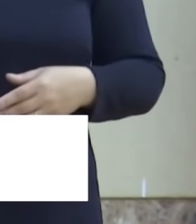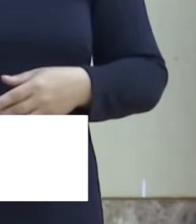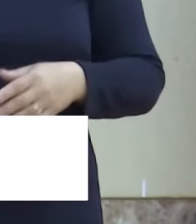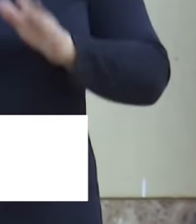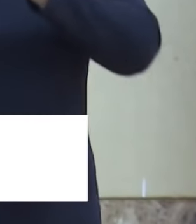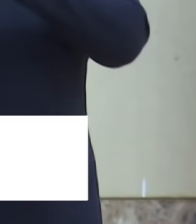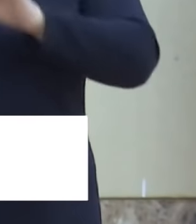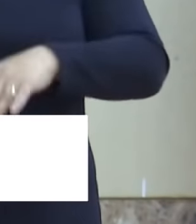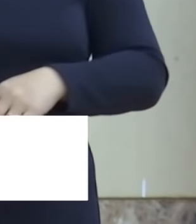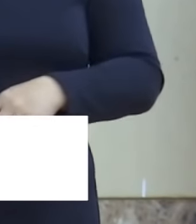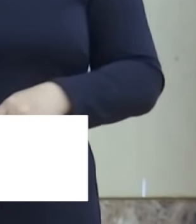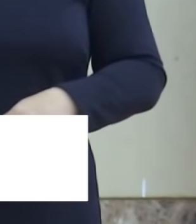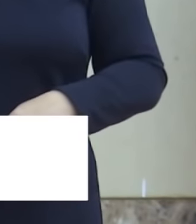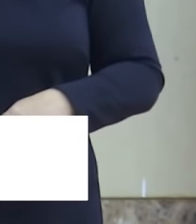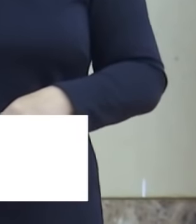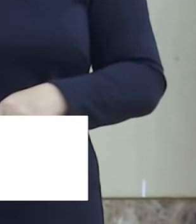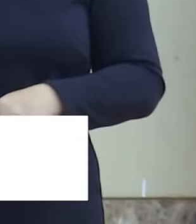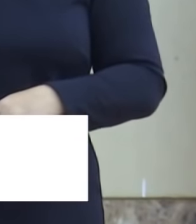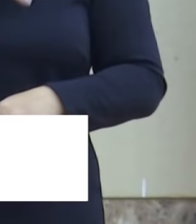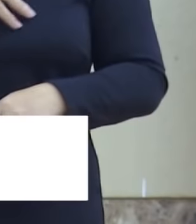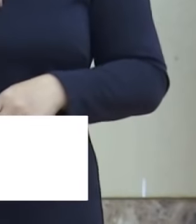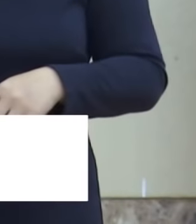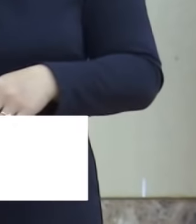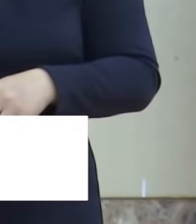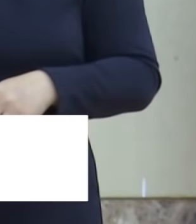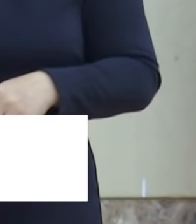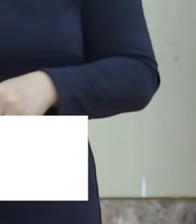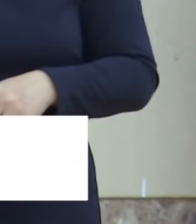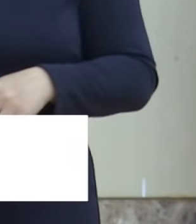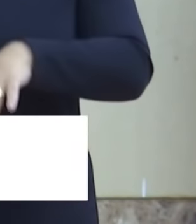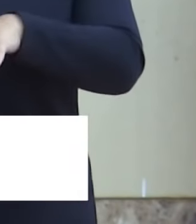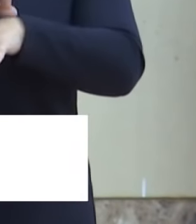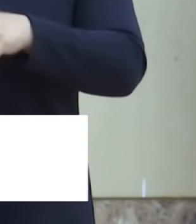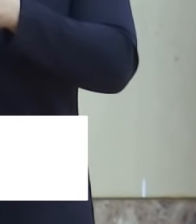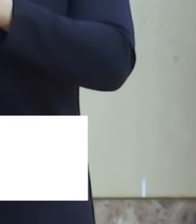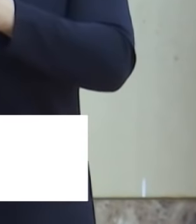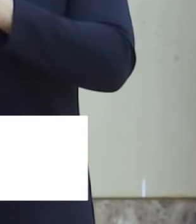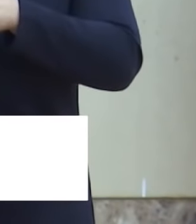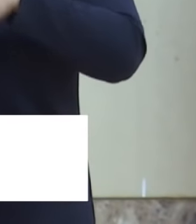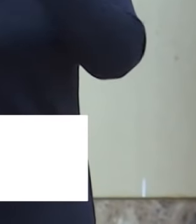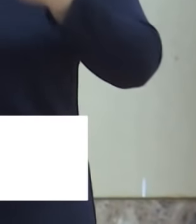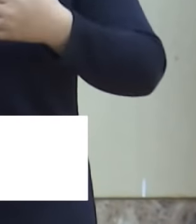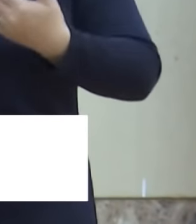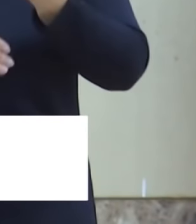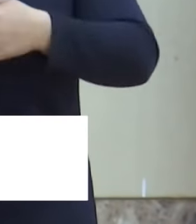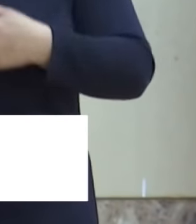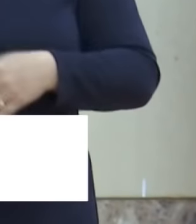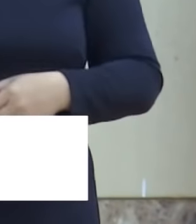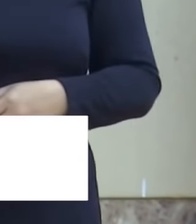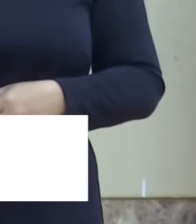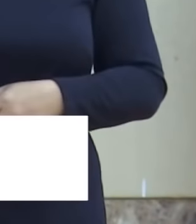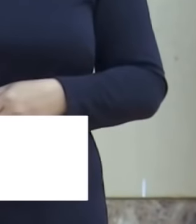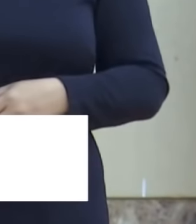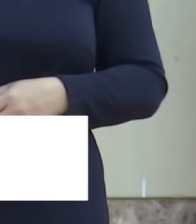хоолны хордлогын асуудал дээр бас ажиллалаа. За энэ 50-60 хүнээс одоо өнөөдрийн байдлаар 14 хүн шүүн одоо эмнэлэгт